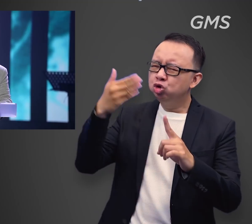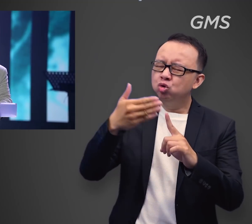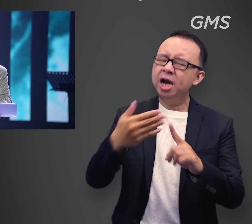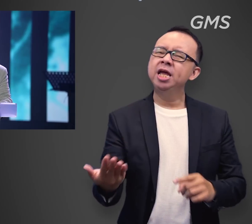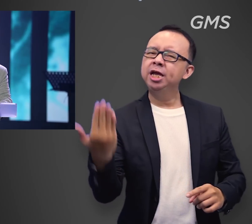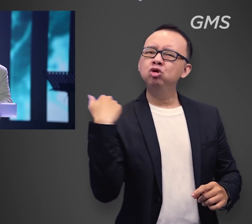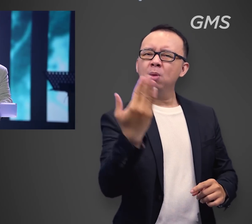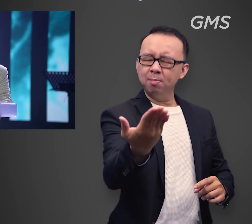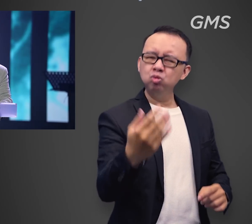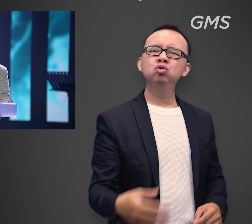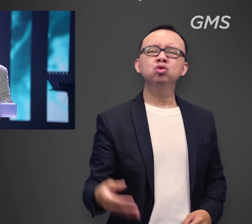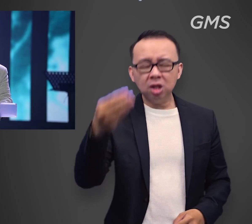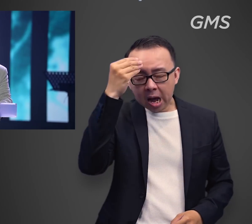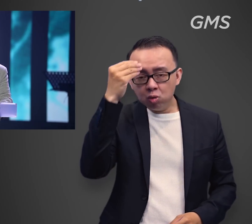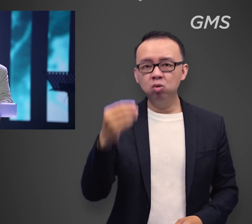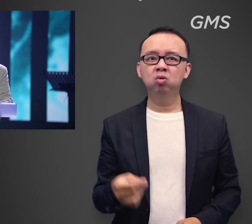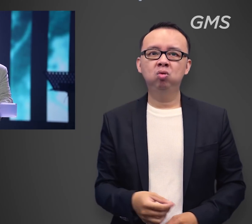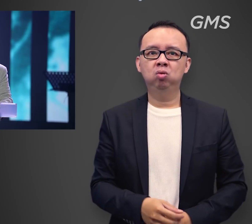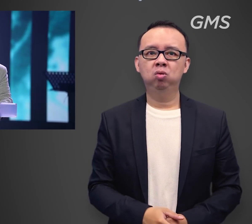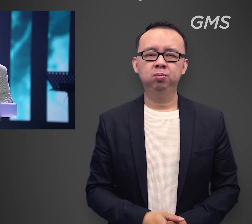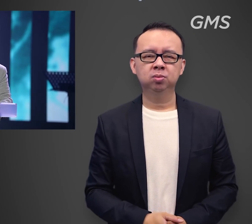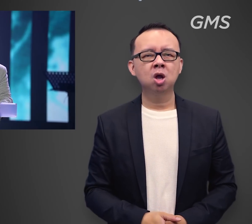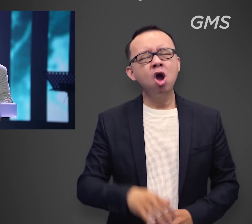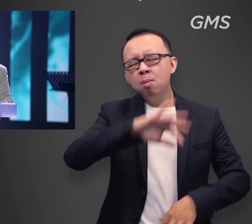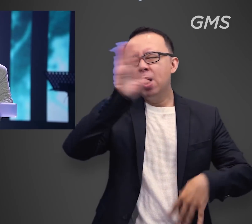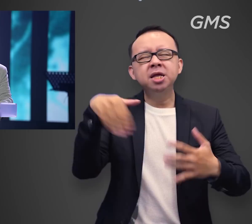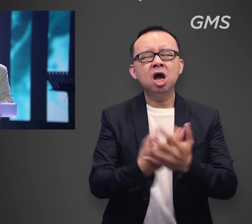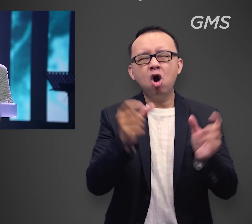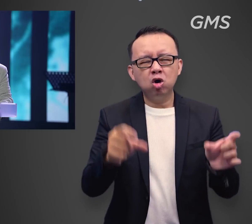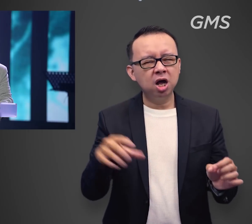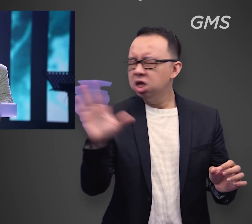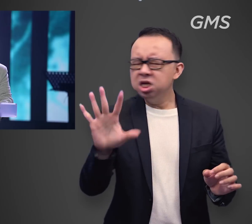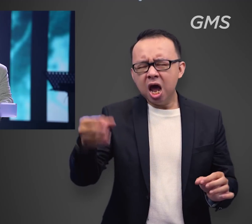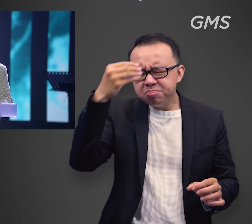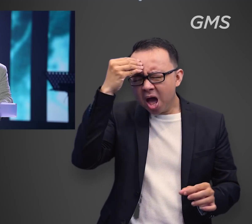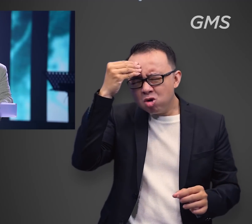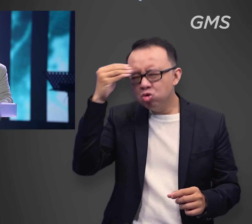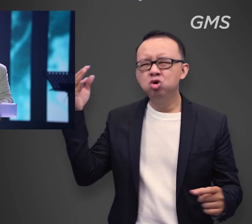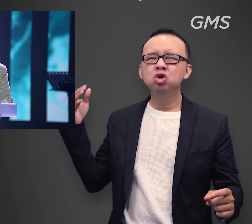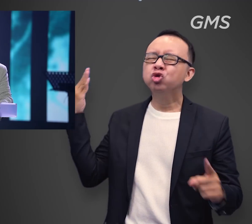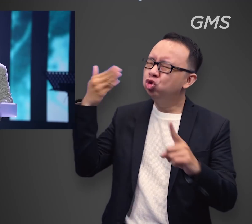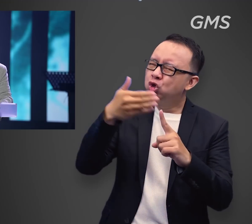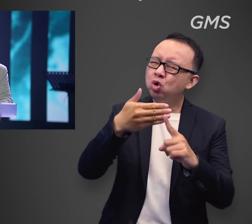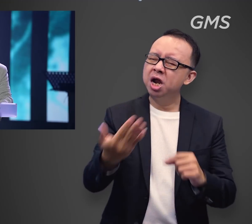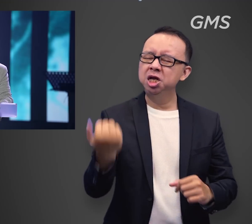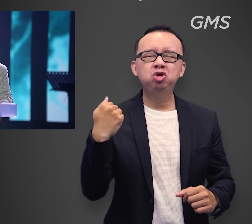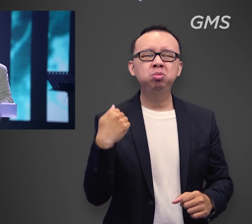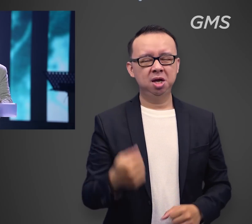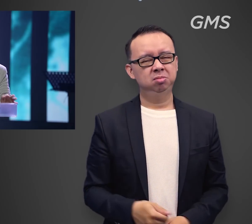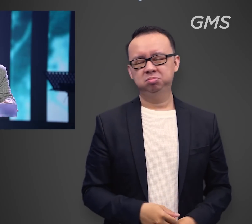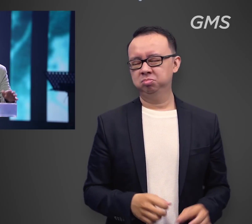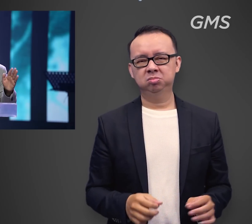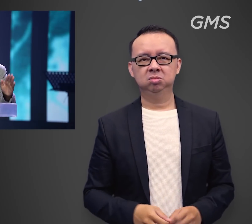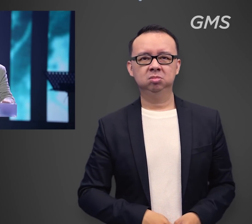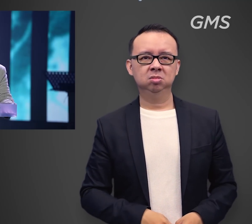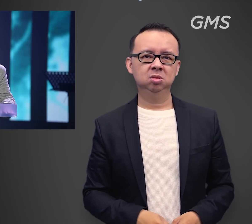penting? Karena ternyata banyak orang yang tidak tahu tujuan hidupnya. Dia pikir hidup itu cuman ya